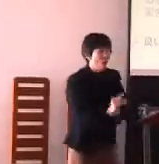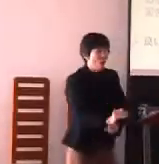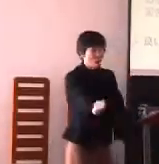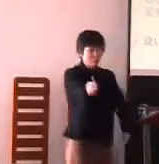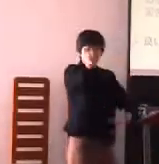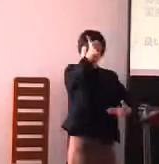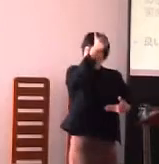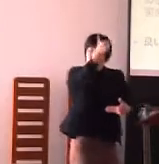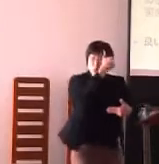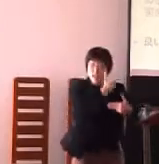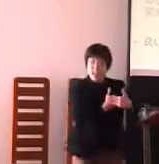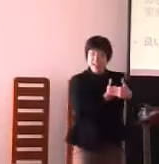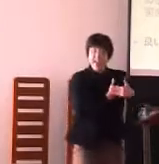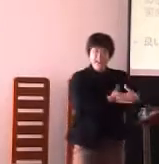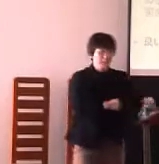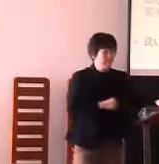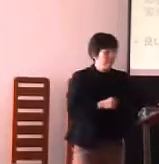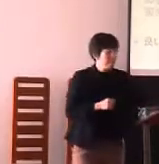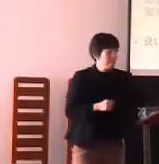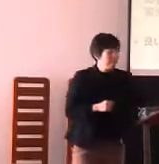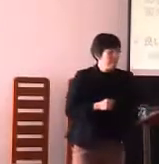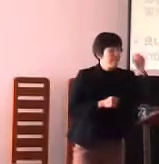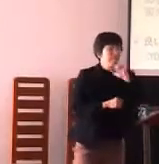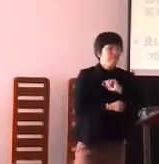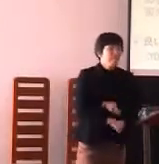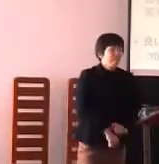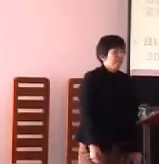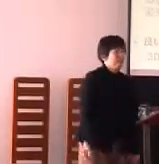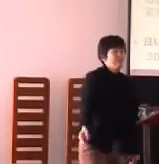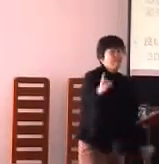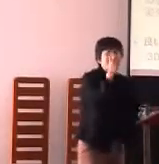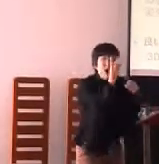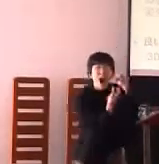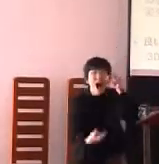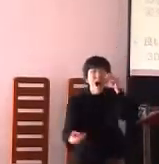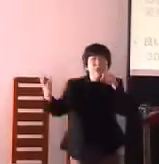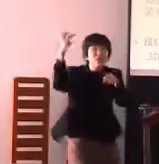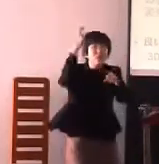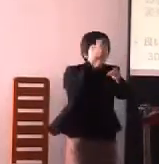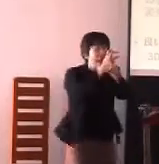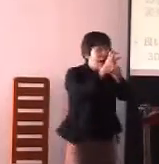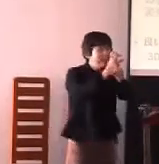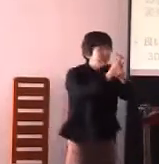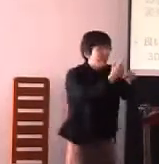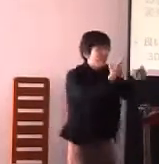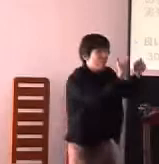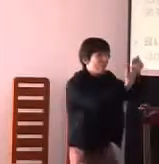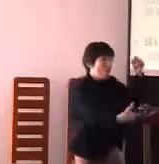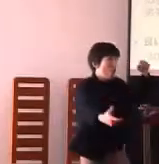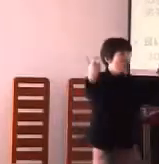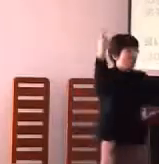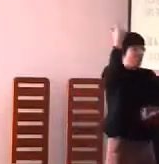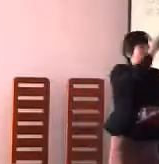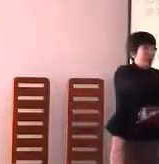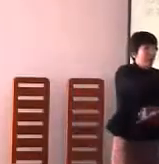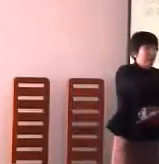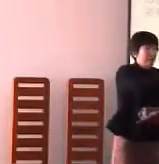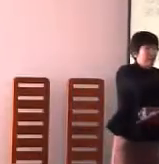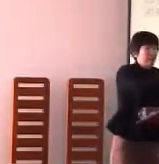霊は御言葉を聞いて受け入れますそしたら30倍60倍100倍にも実を結び喜びに変